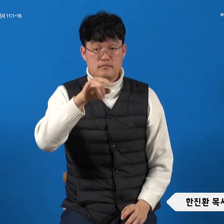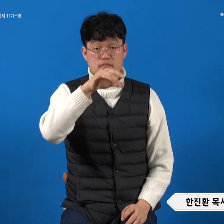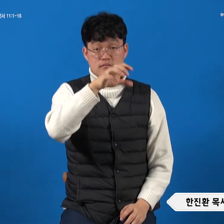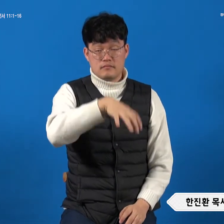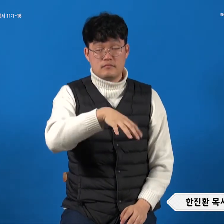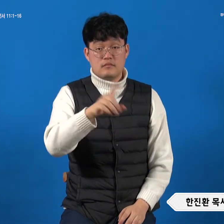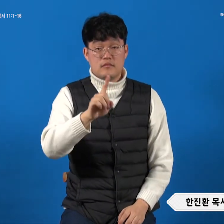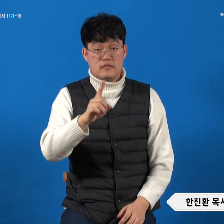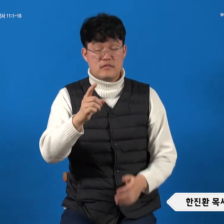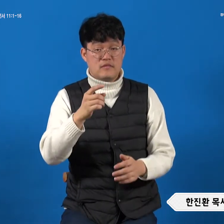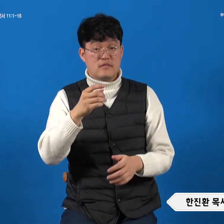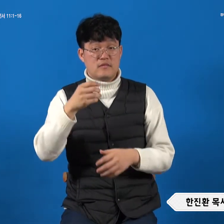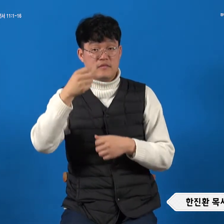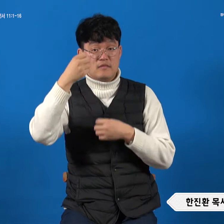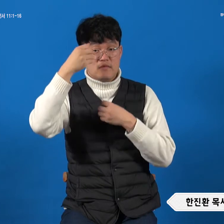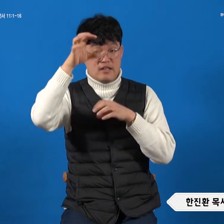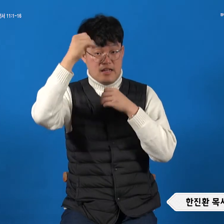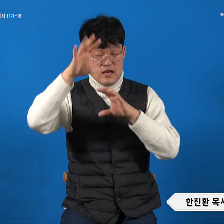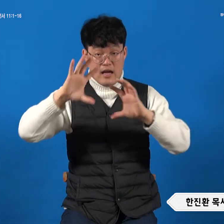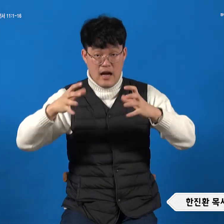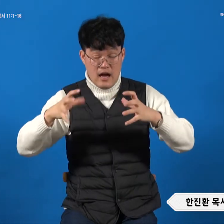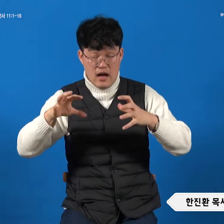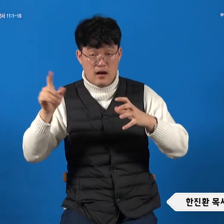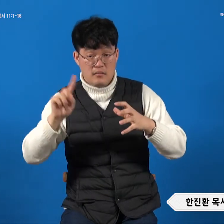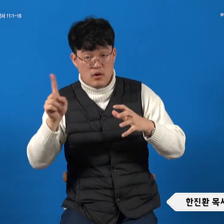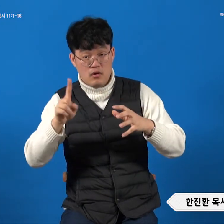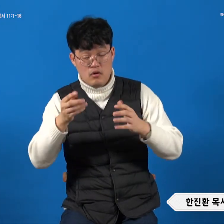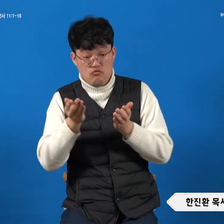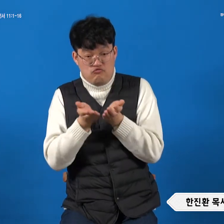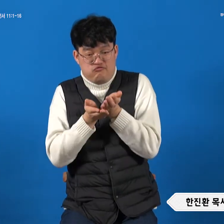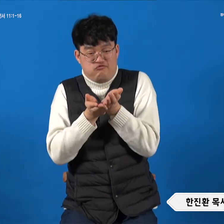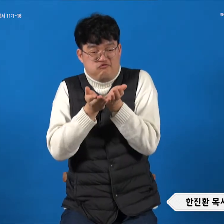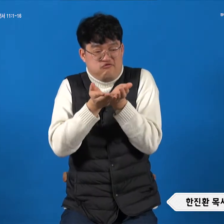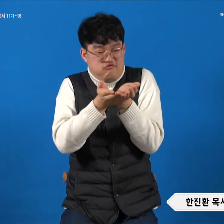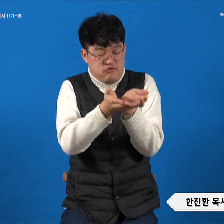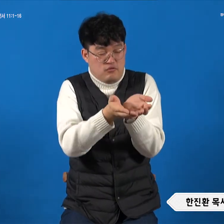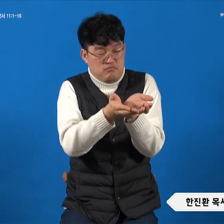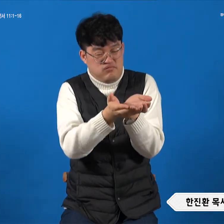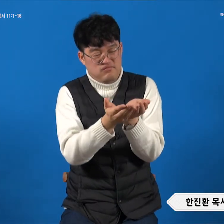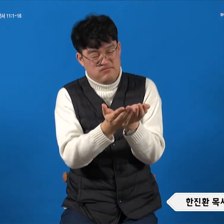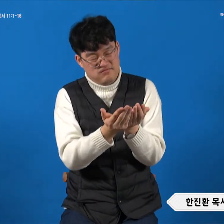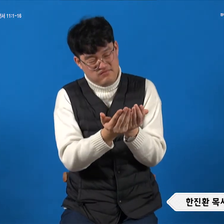호화 유람선이 침몰해서 수십 명이 죽거나